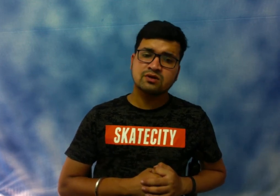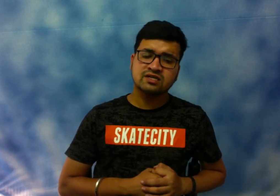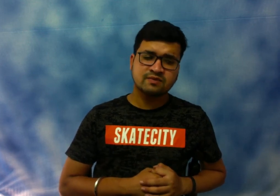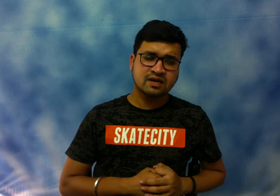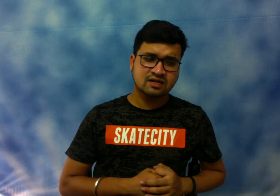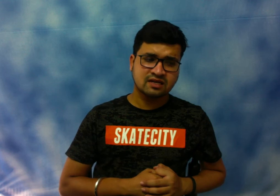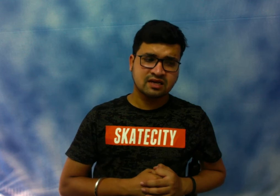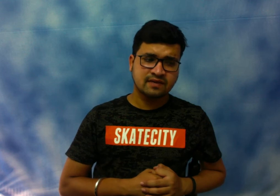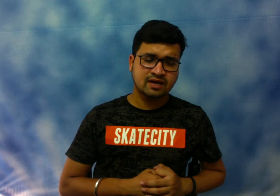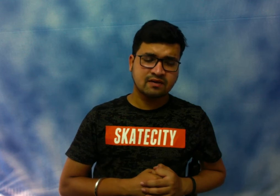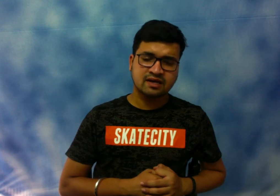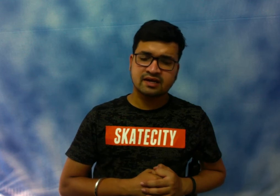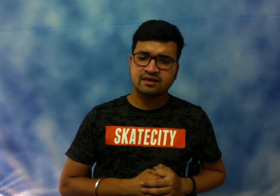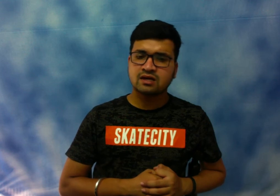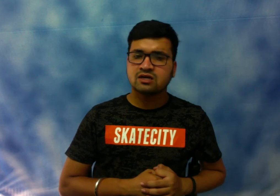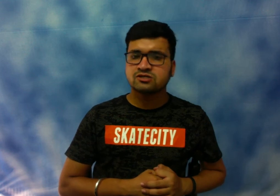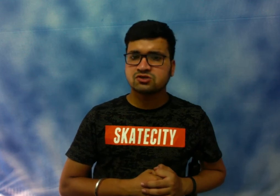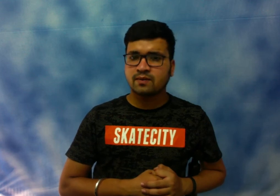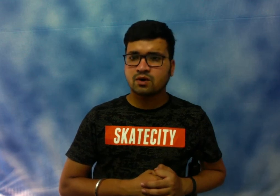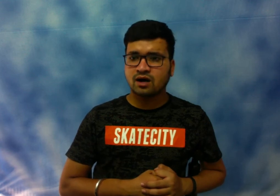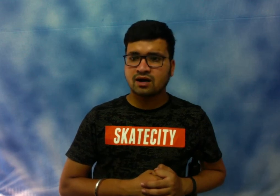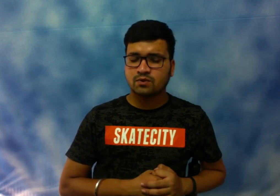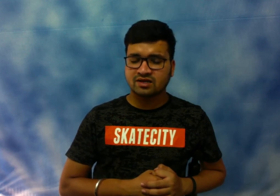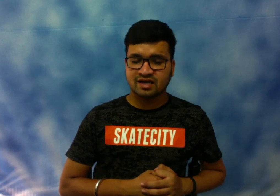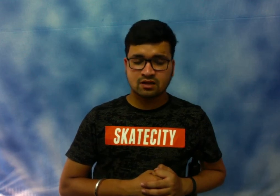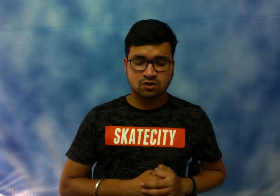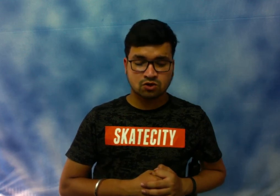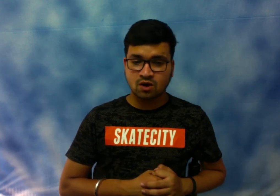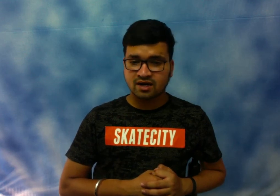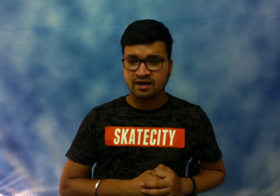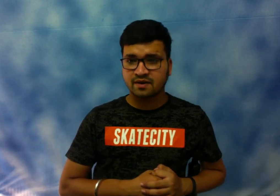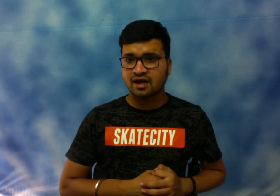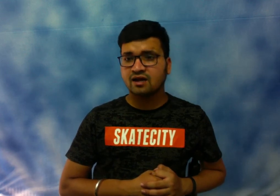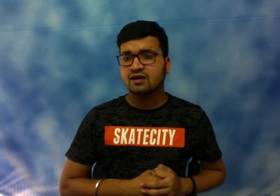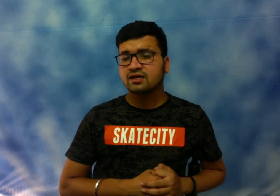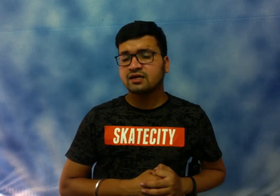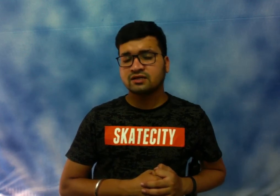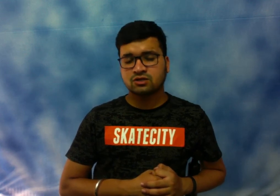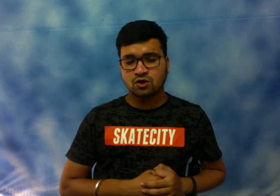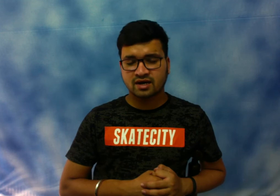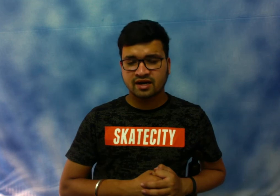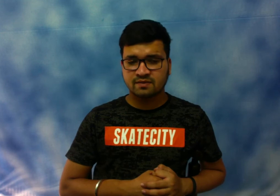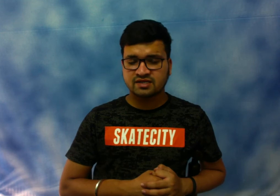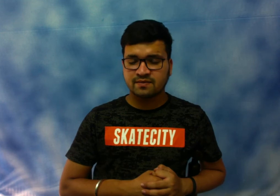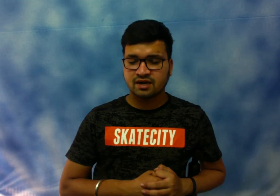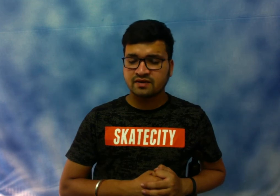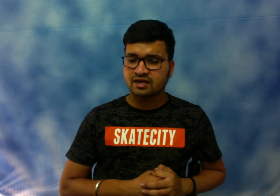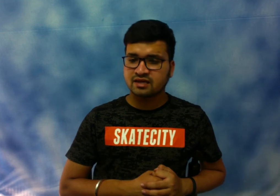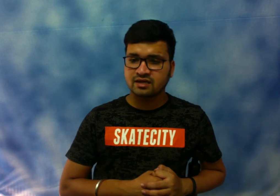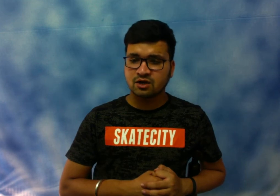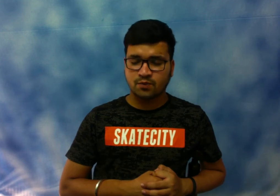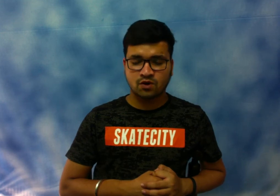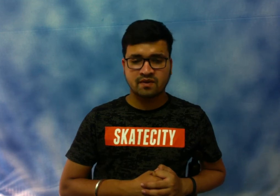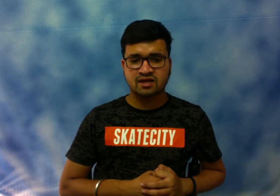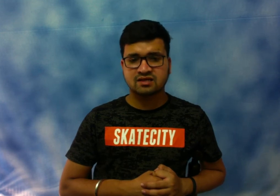चीज भी निकलते हैं मतलब घर के अंदर, इसको आप अगर आपको लगता है कि इसको थ्रो करने बोला है, ये थ्रो करने की बजाय मतलब ये किसी के उपयोग में आ सकता है, ये